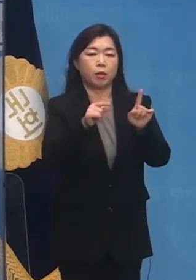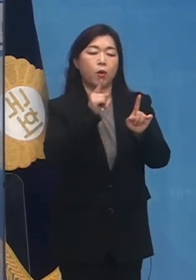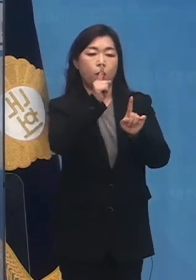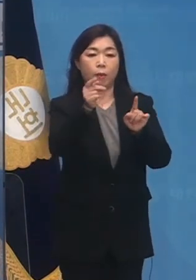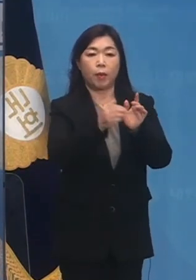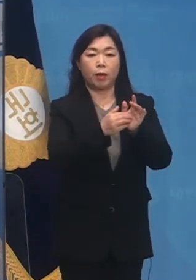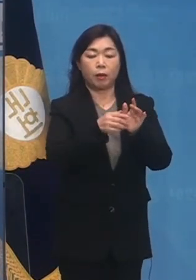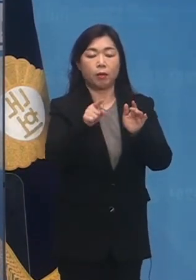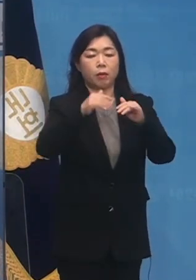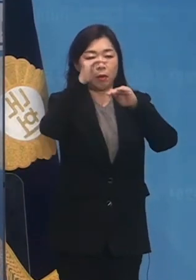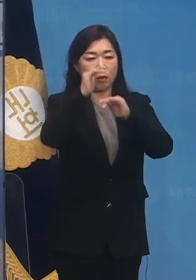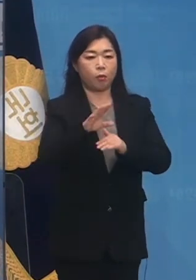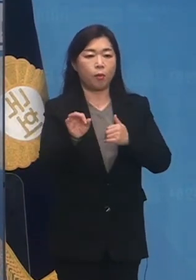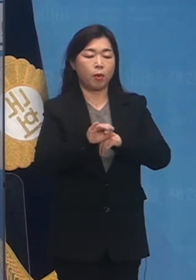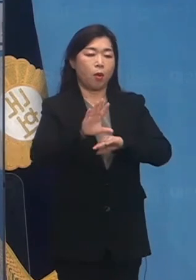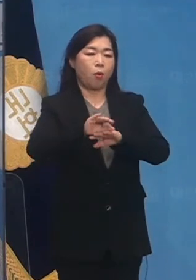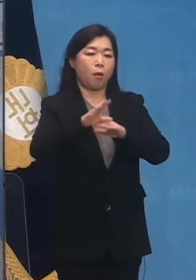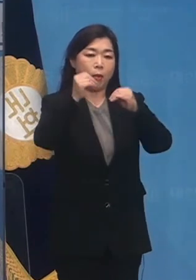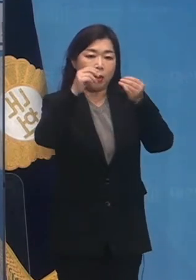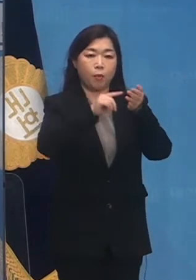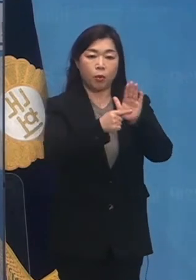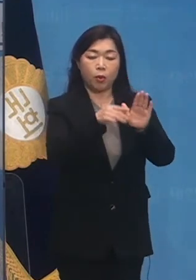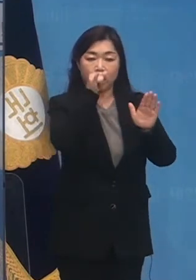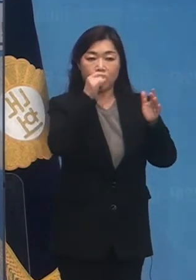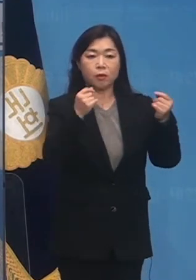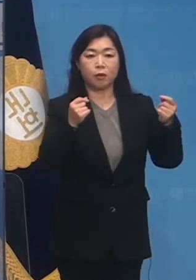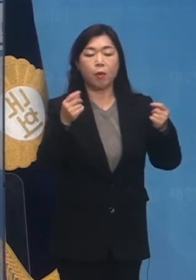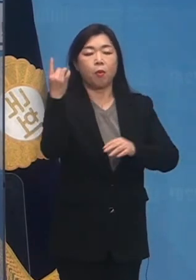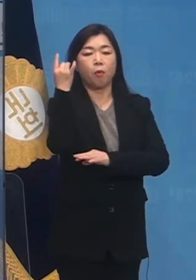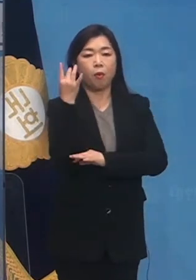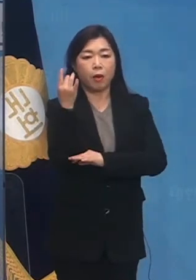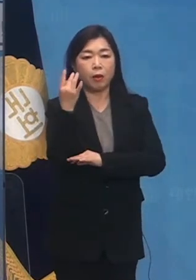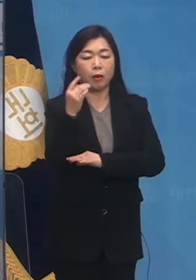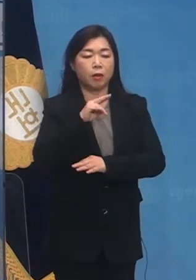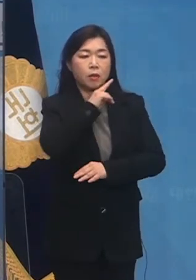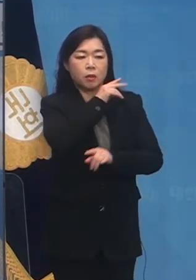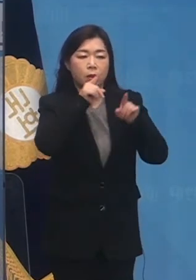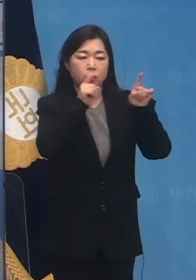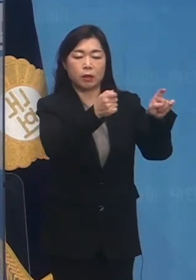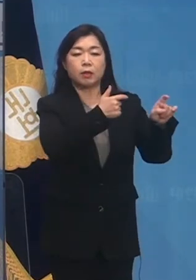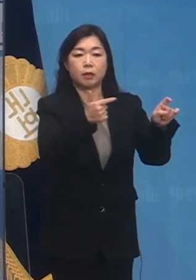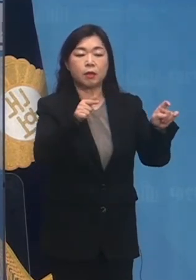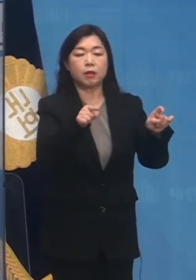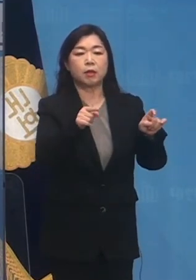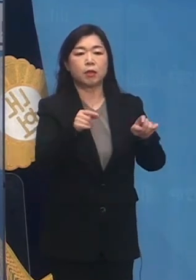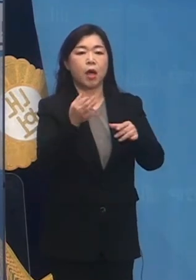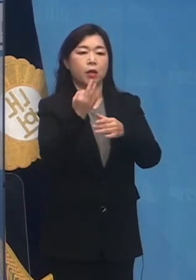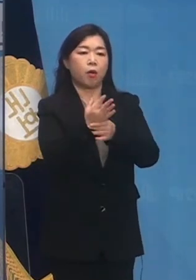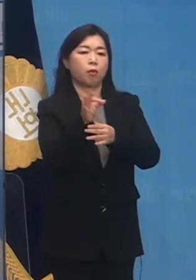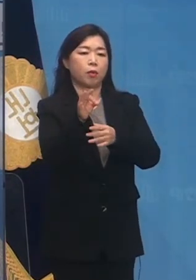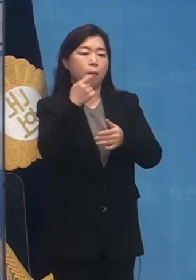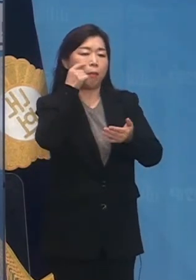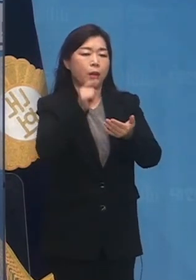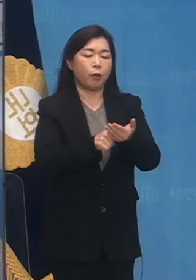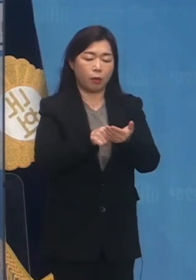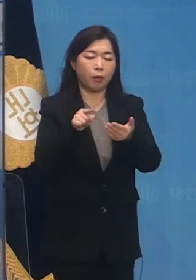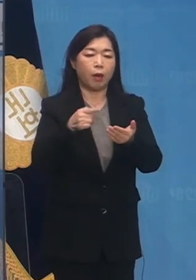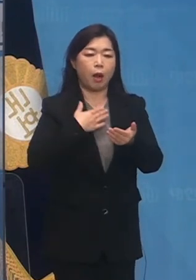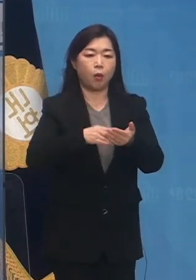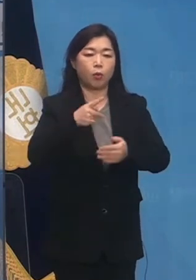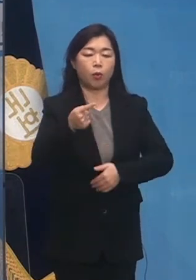있습니다. 이것은 언론에 널리 알려진 것처럼 원래 의혹이 큰 이 현금 흐름을